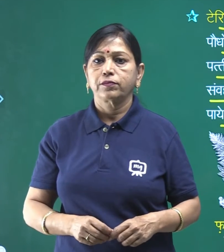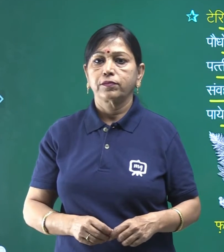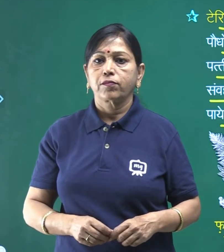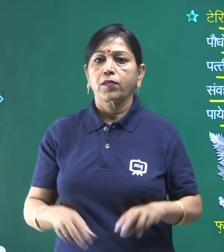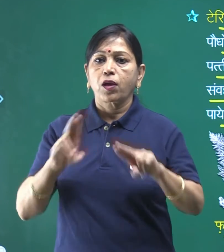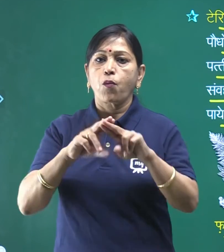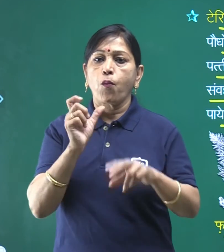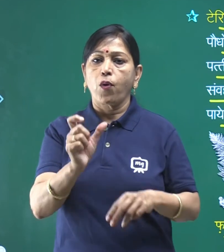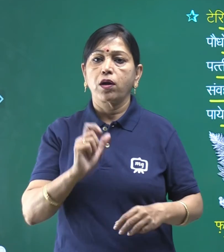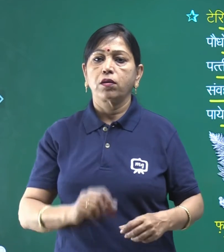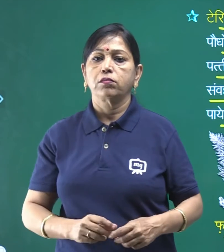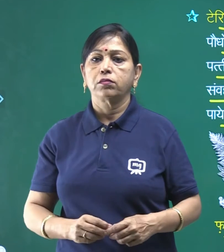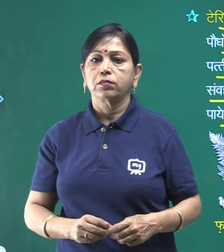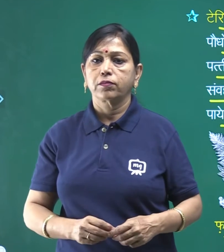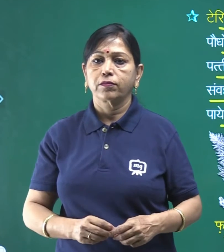फर्न,